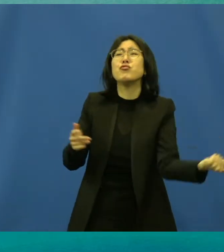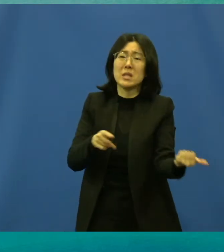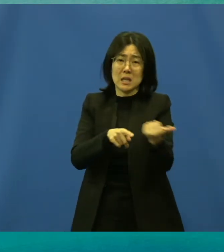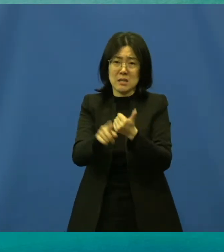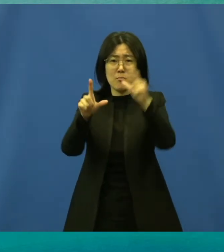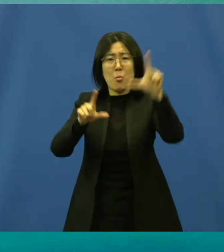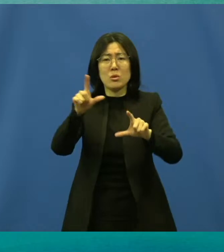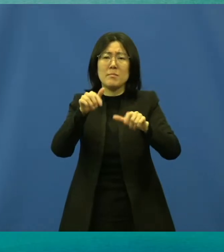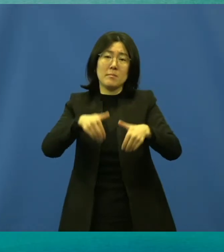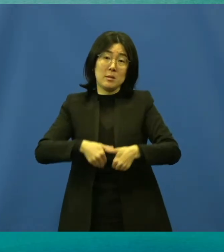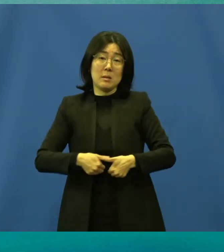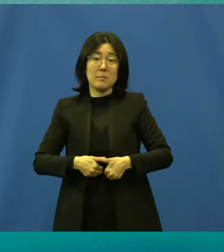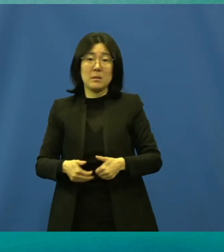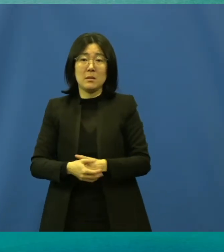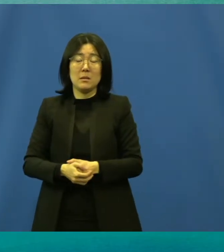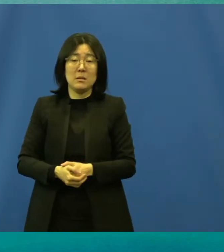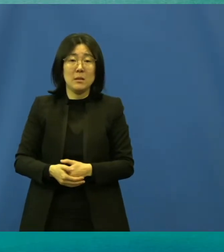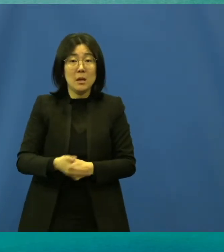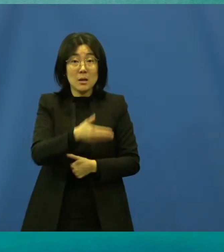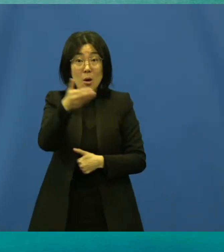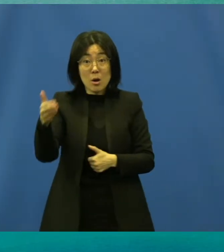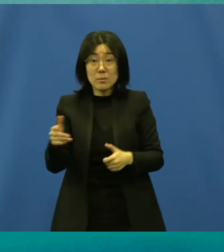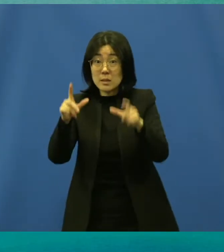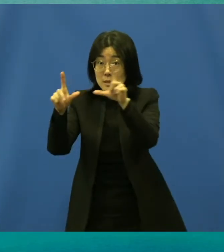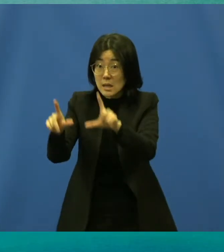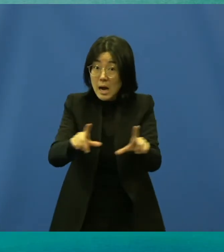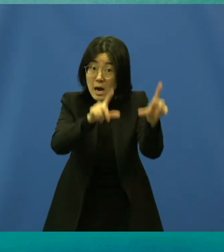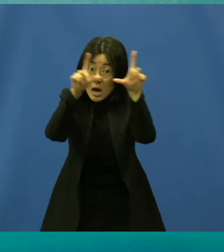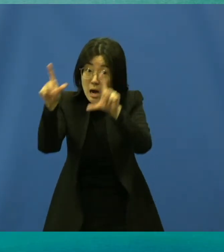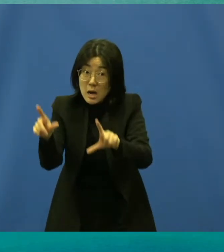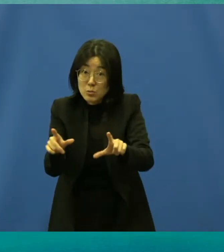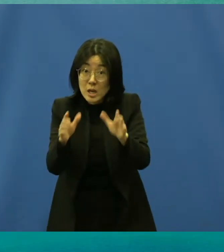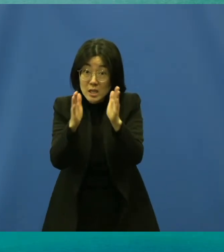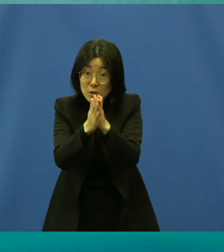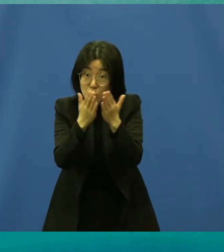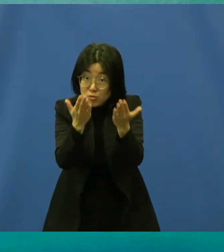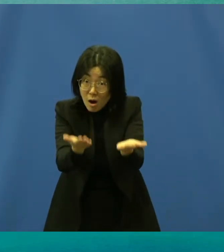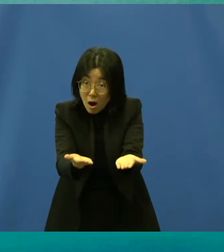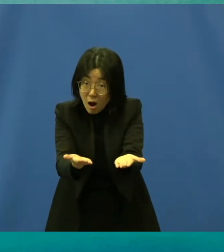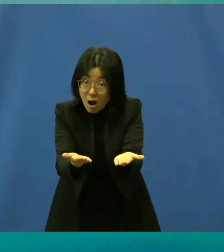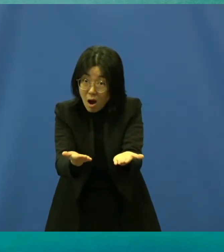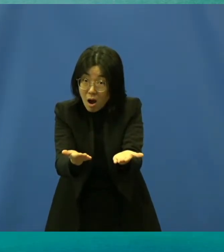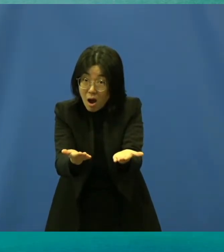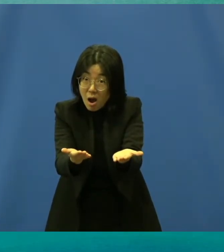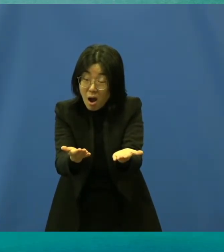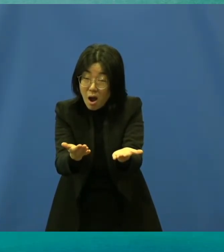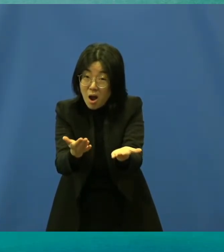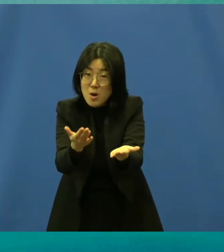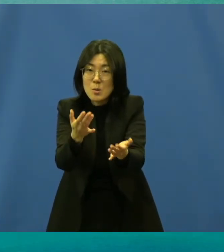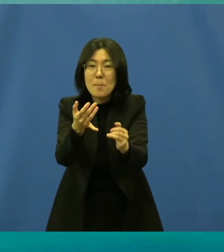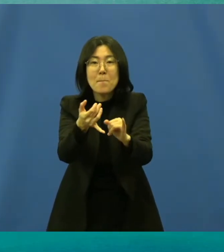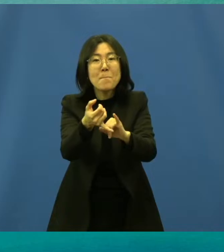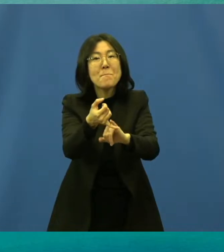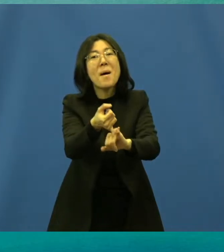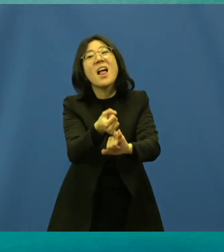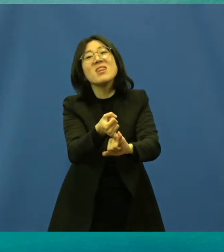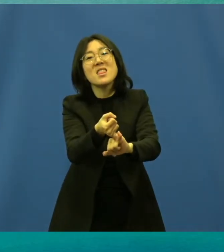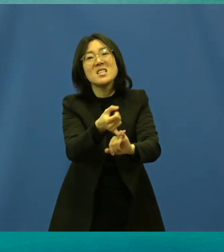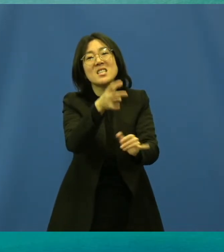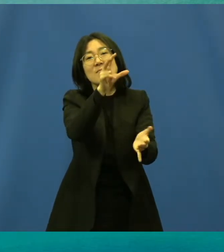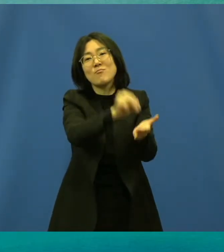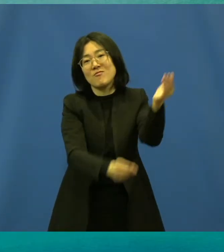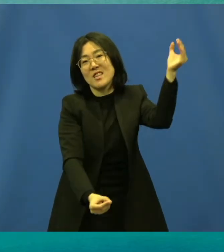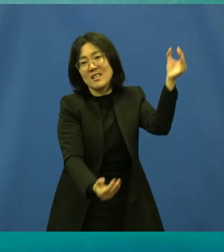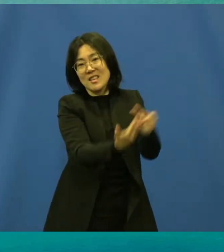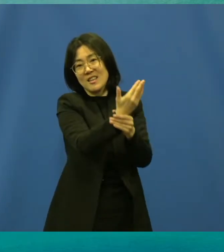자, 일상에서 기도가 밀리기 시작하면 그때부터 문제가 터지기 시작합니다. 문제가 터져요. 삶이